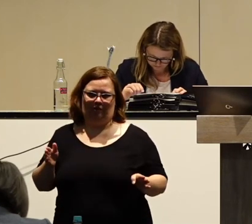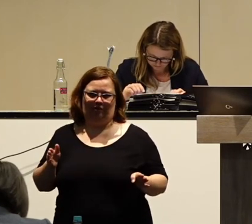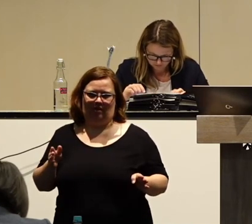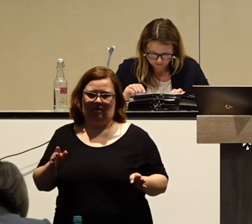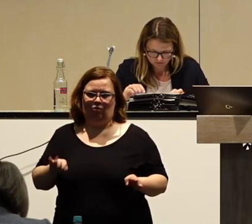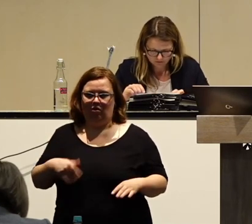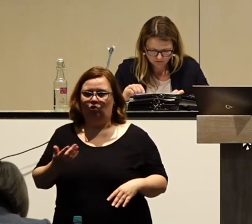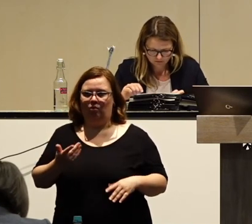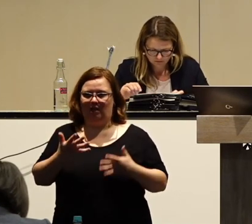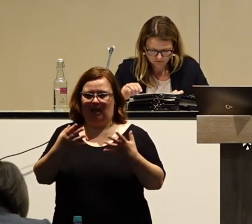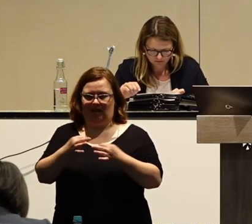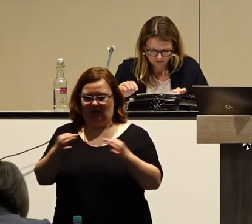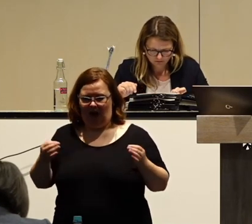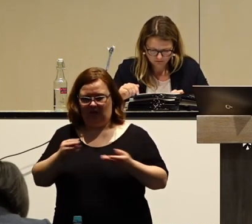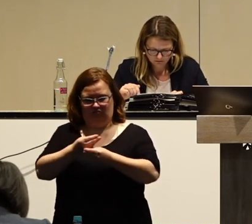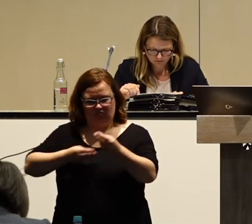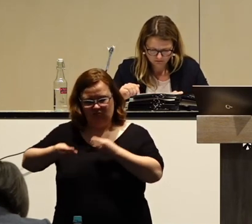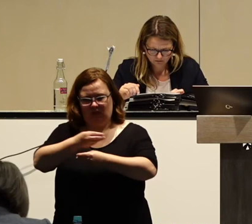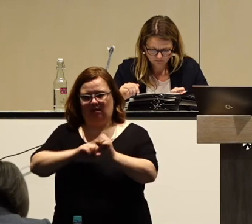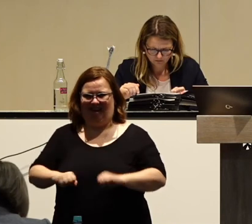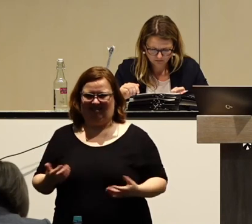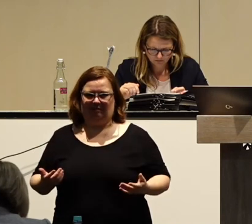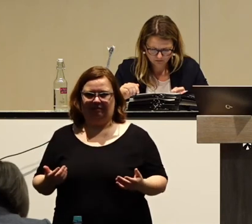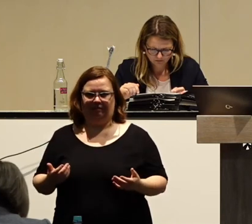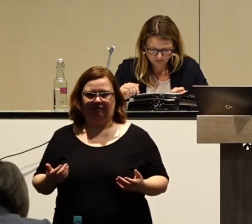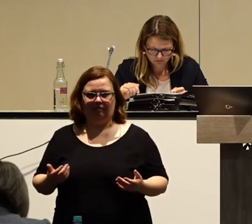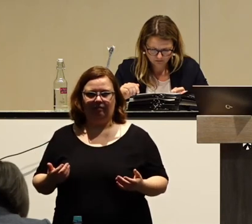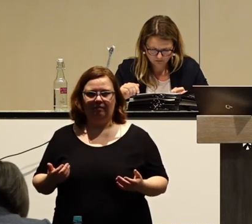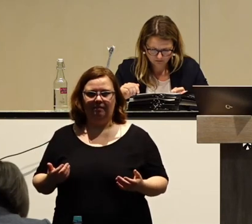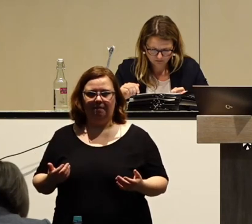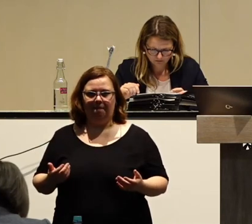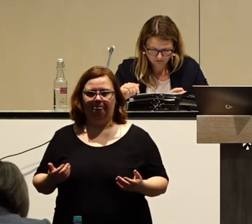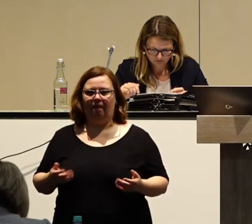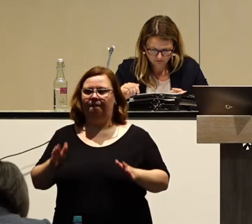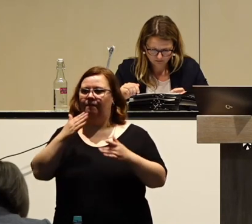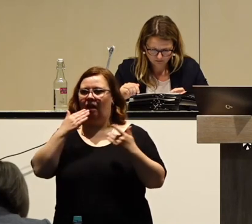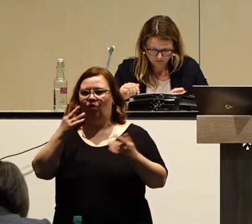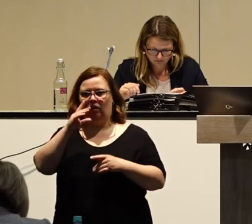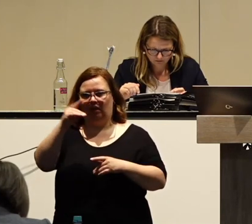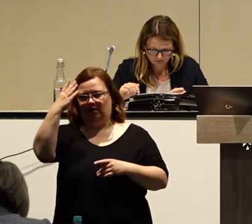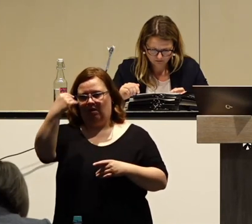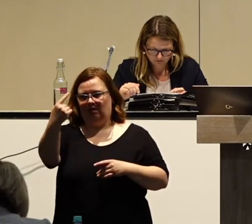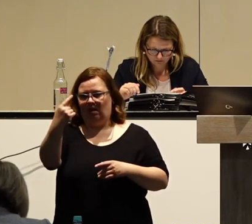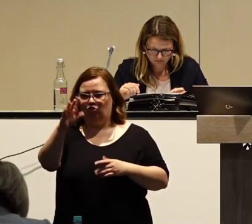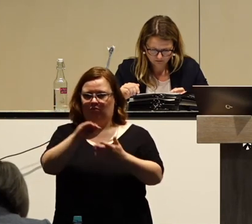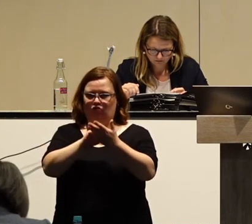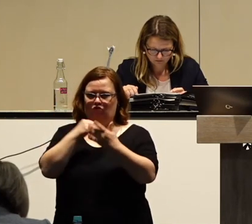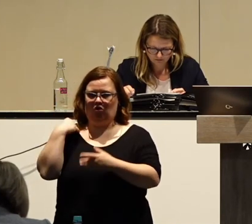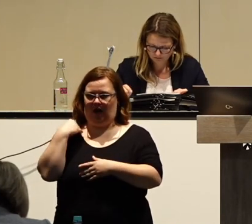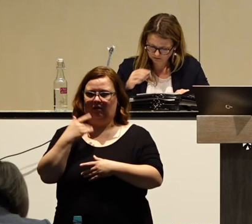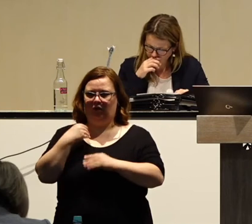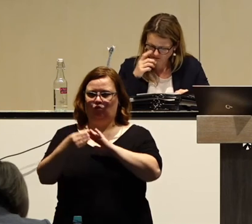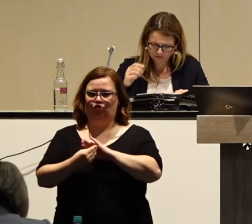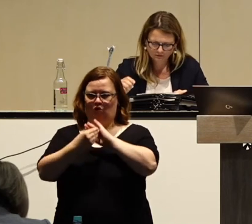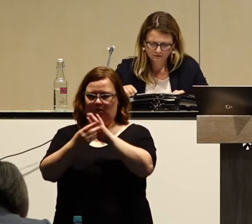als 10 Tagen miteinander ins Gespräch zu kommen. Ich danke Frau Lietzmann, die ja auch schon mal signalisiert hat, und